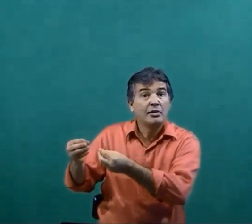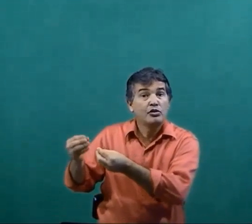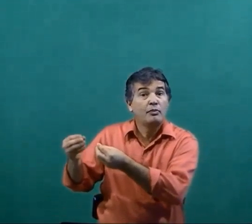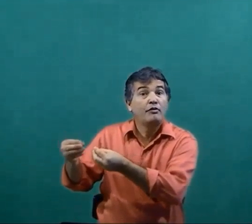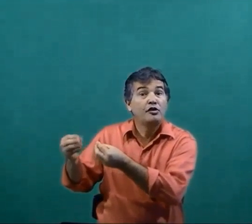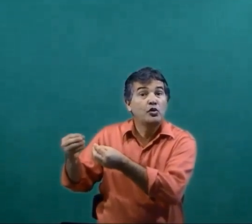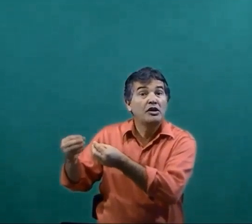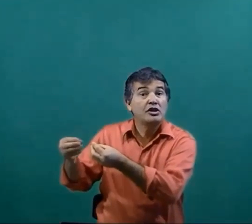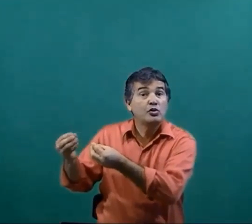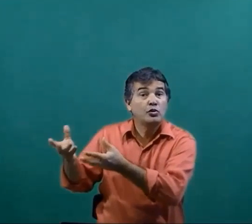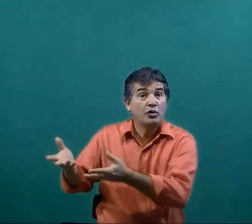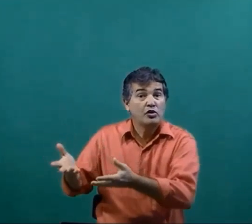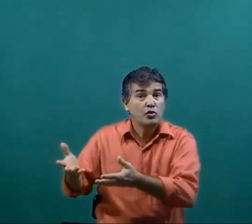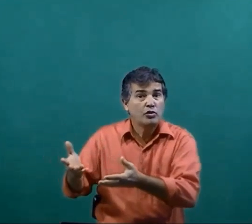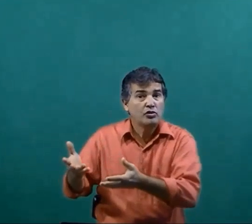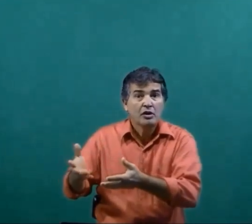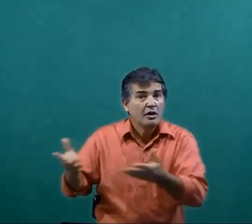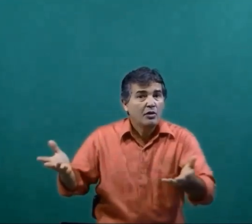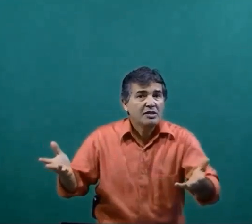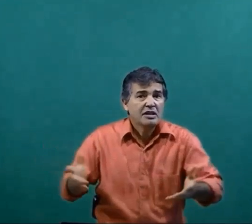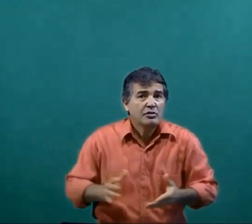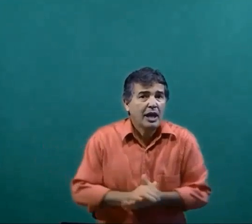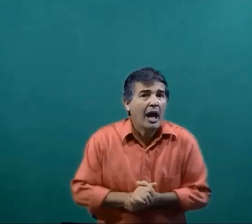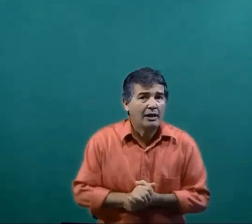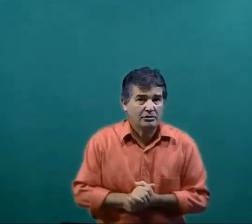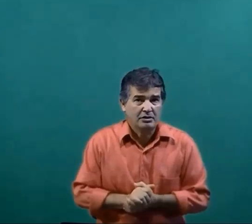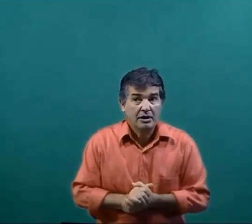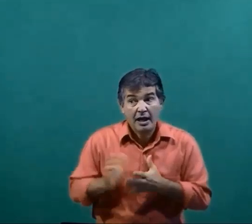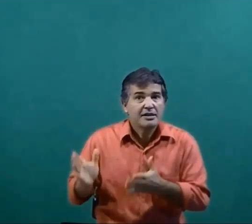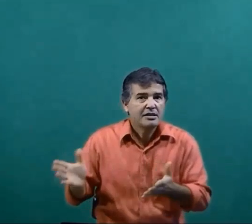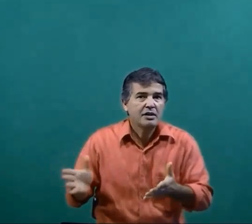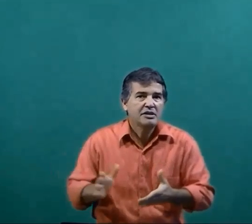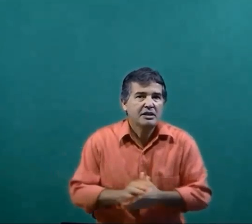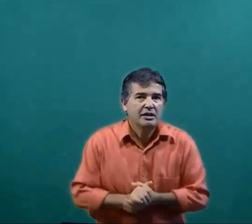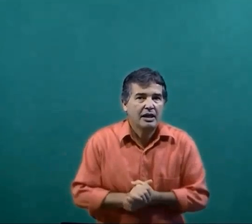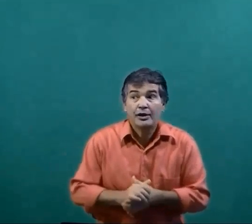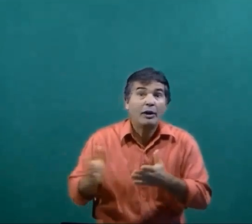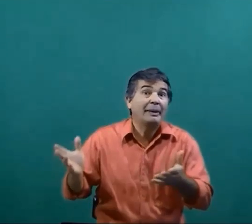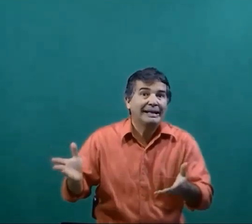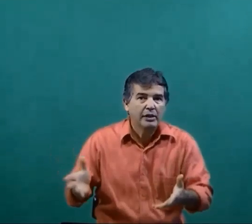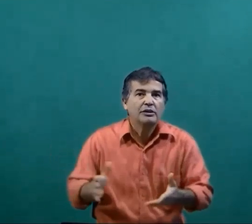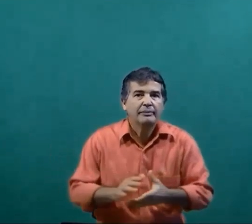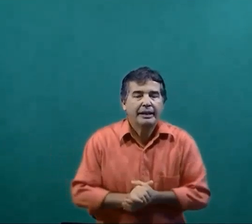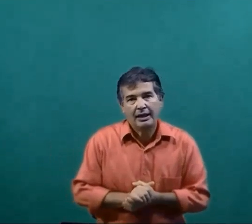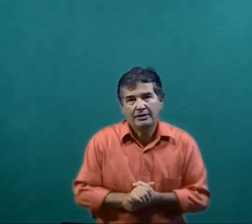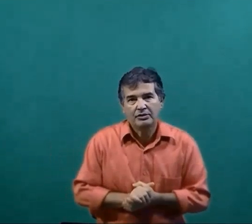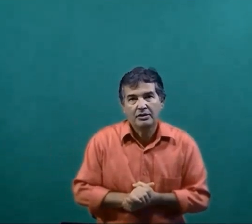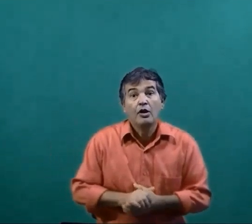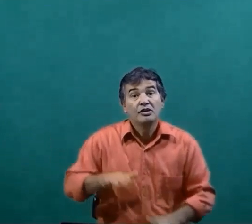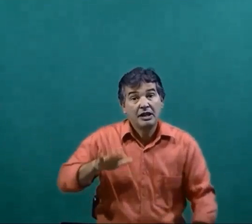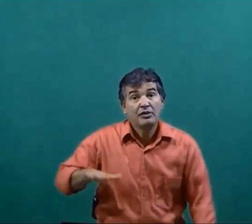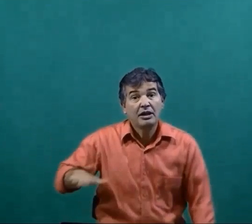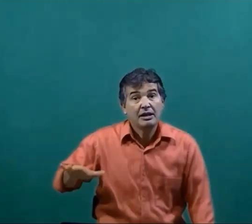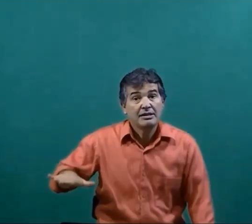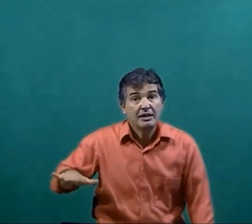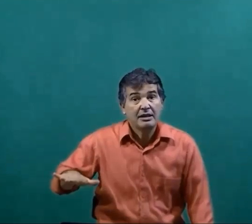cidadãos, professores e instrutores surdos, que o ensino está errado. Eles estão ensinando errado ou aprenderam também errado. O sinal de criança é